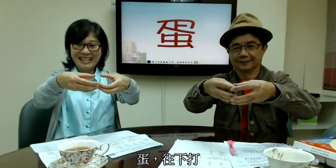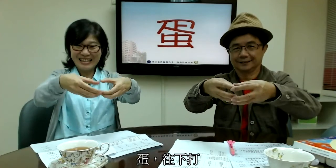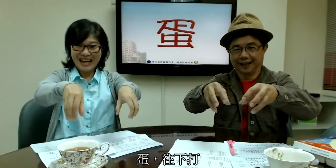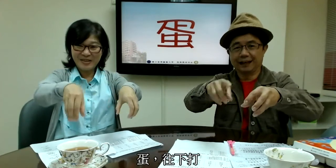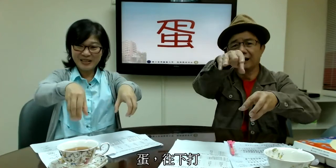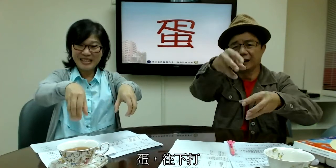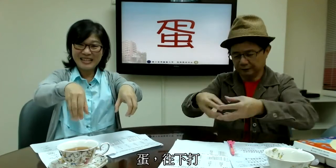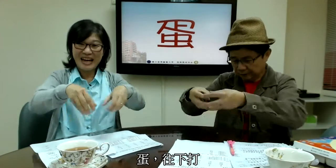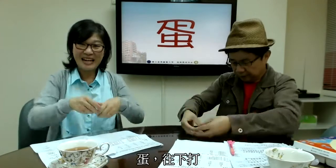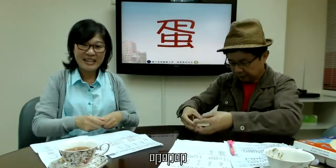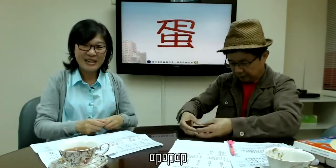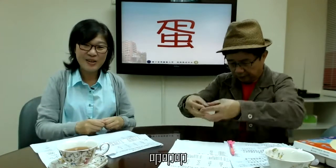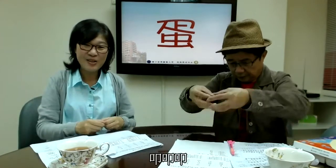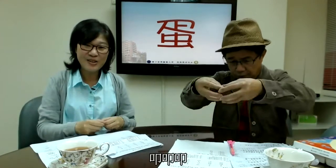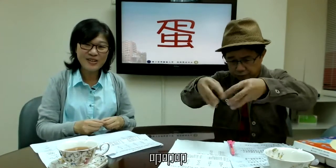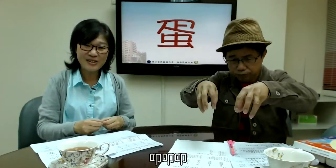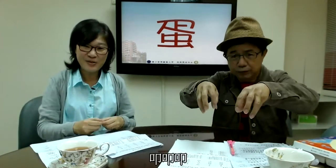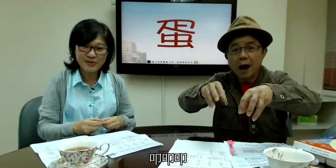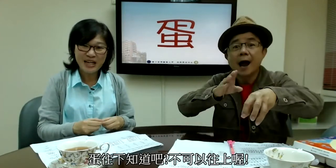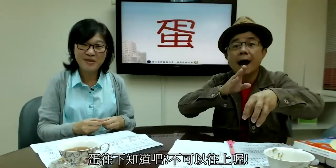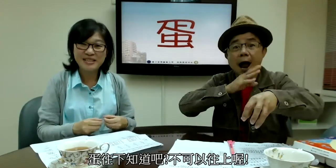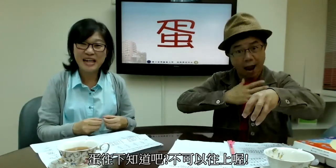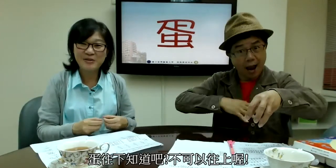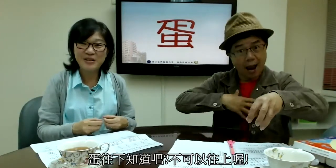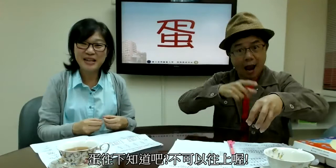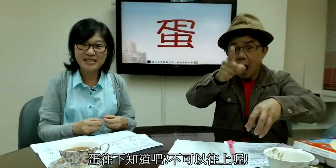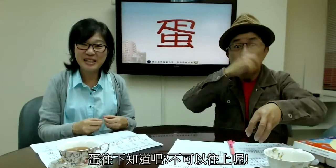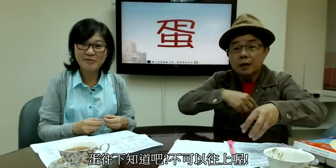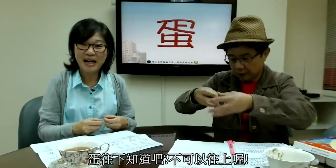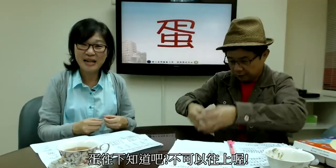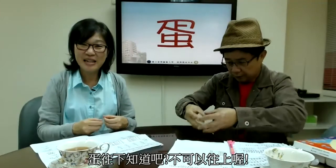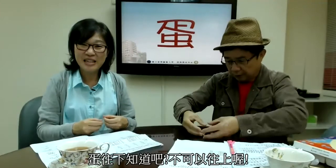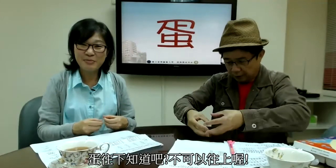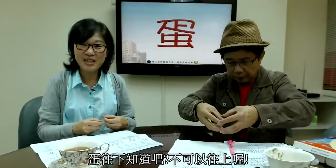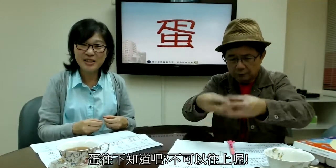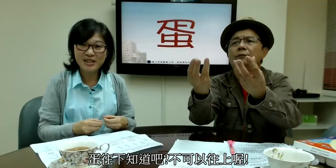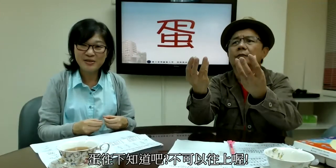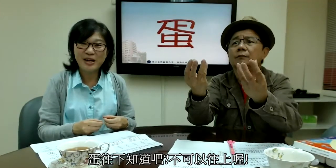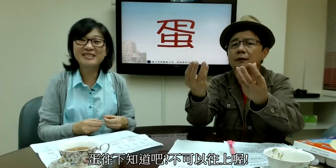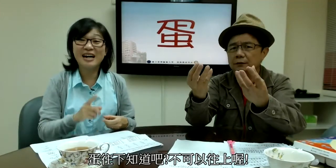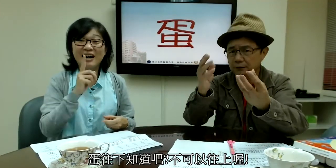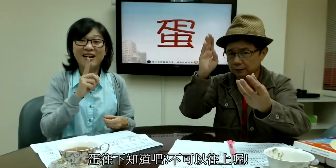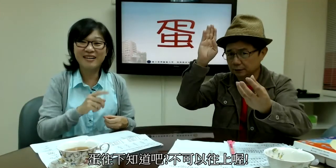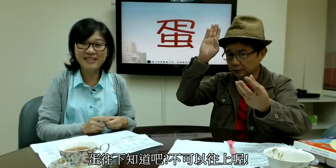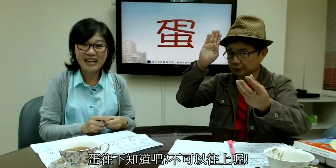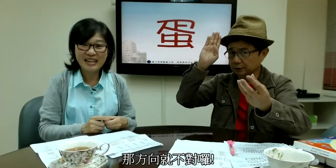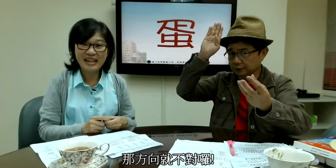蛋，蛋往下打，扣扣扣，蛋往下，对不对？知道吧？你不可以往上哦，那就